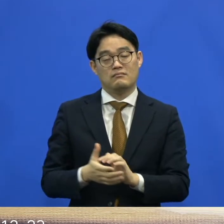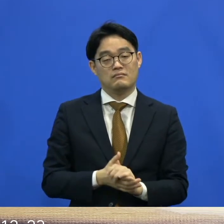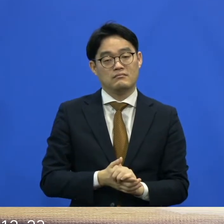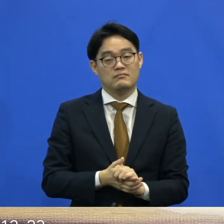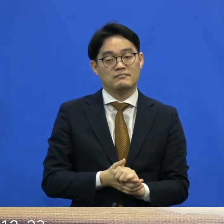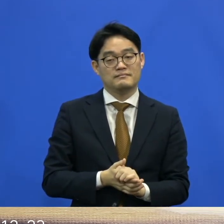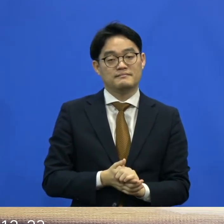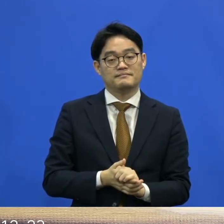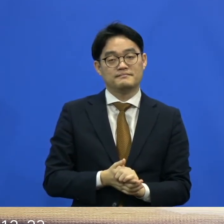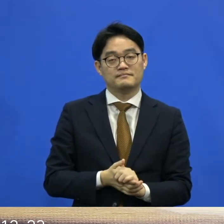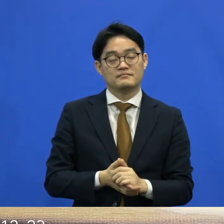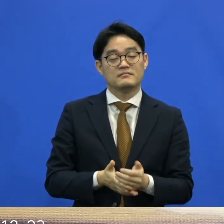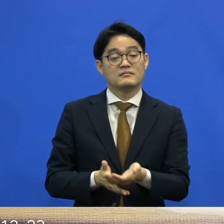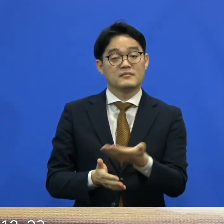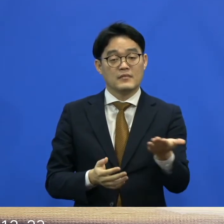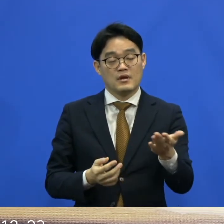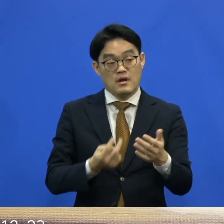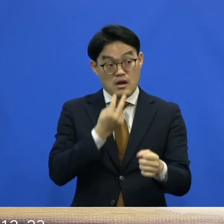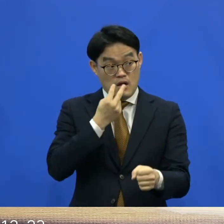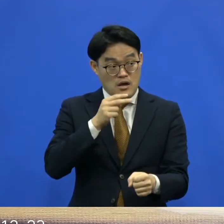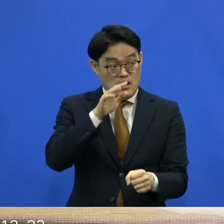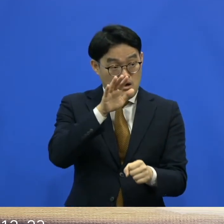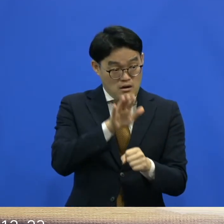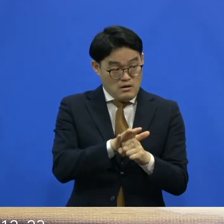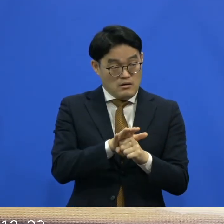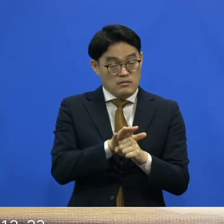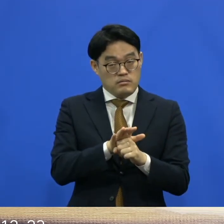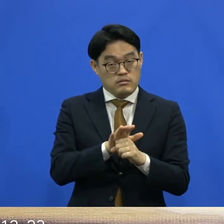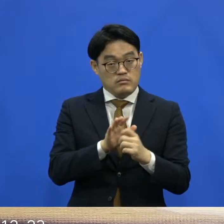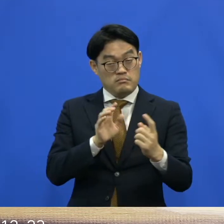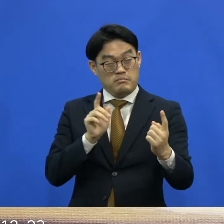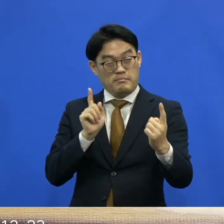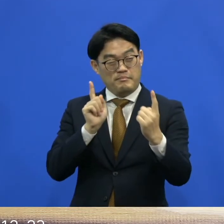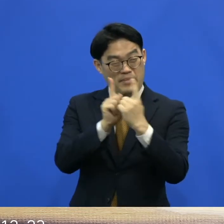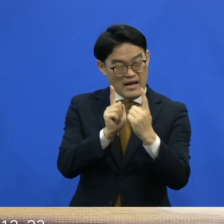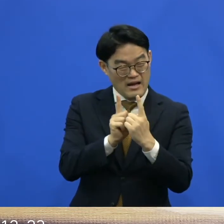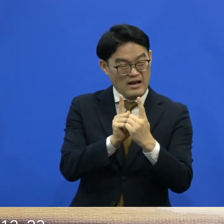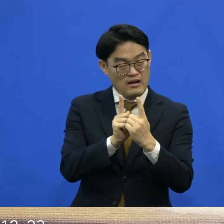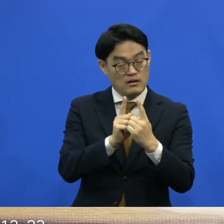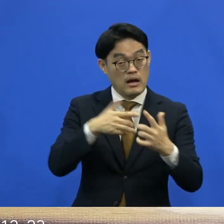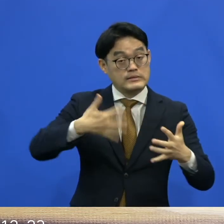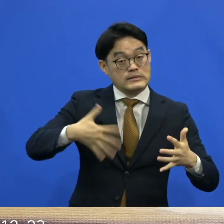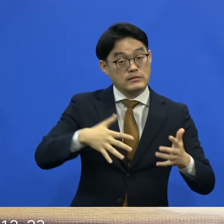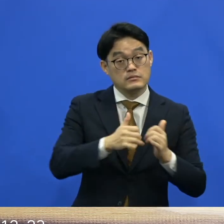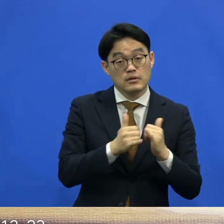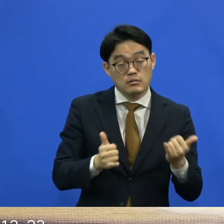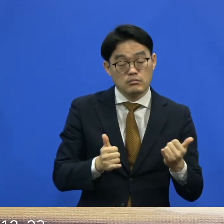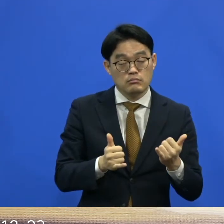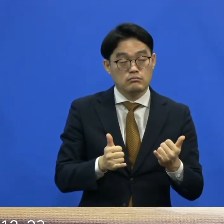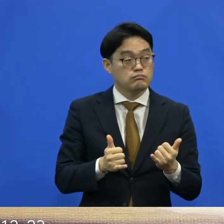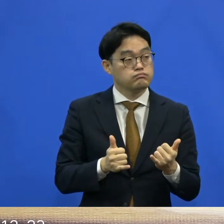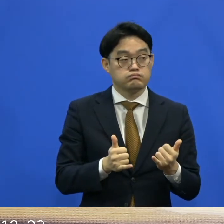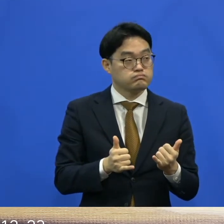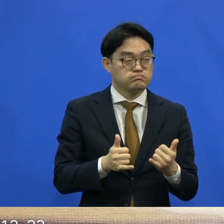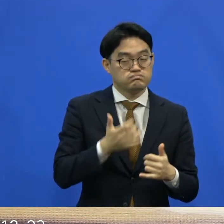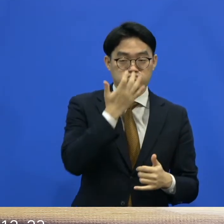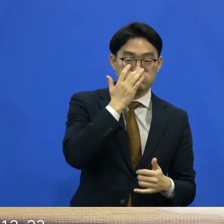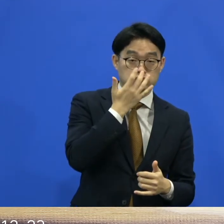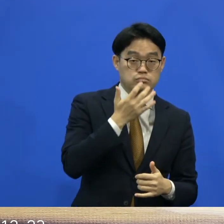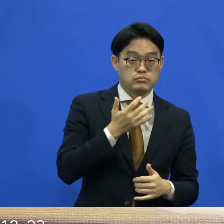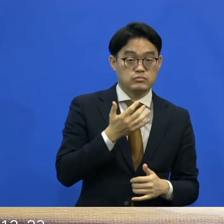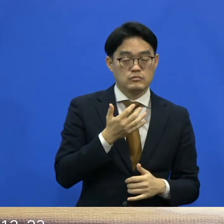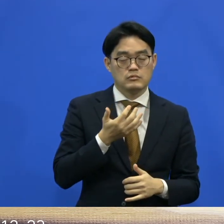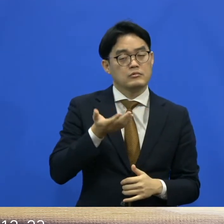여러분 이건 안 당해본 사람은 모르죠. 내가 분명히 그 일을 하지 않았는데 나는 오히려 착한 일을